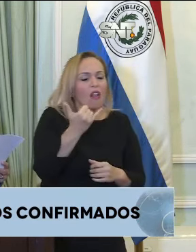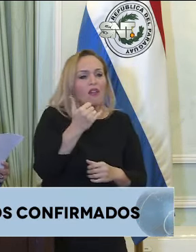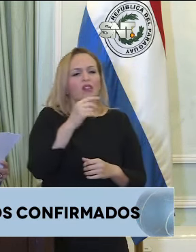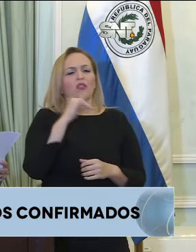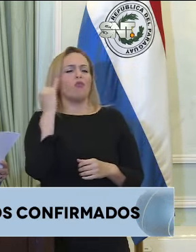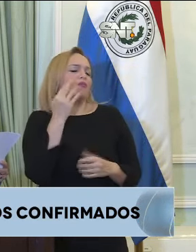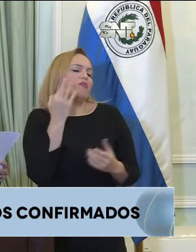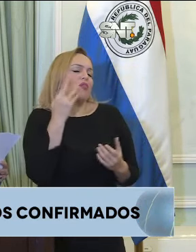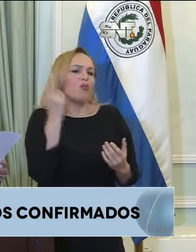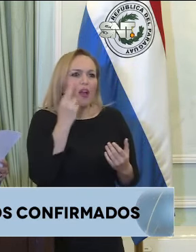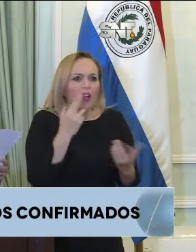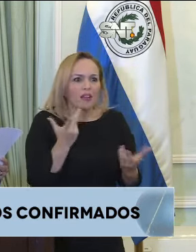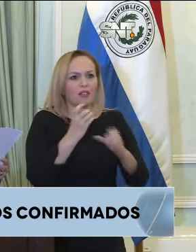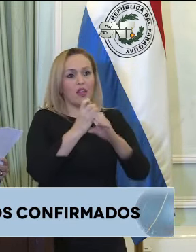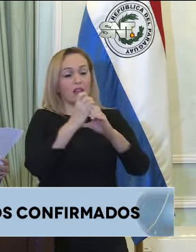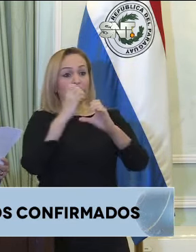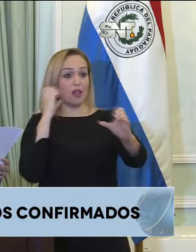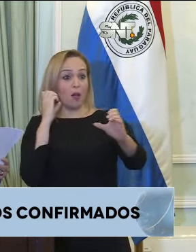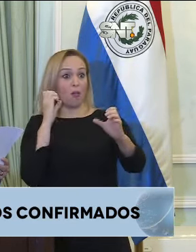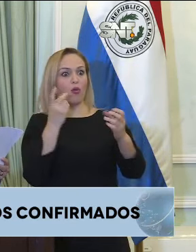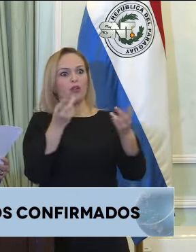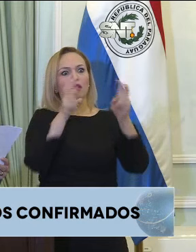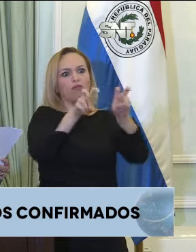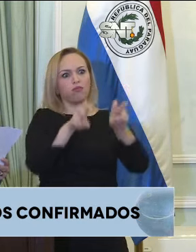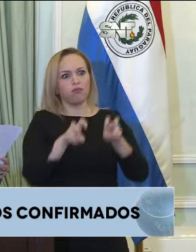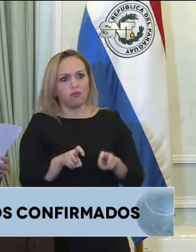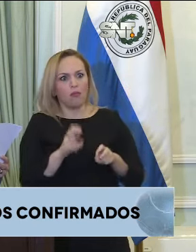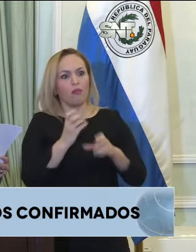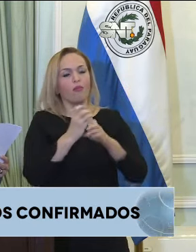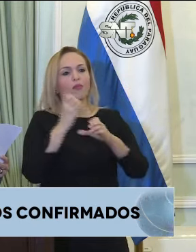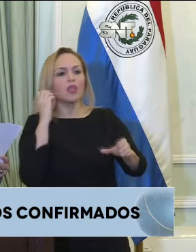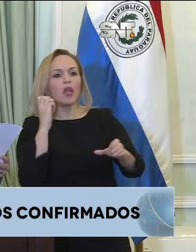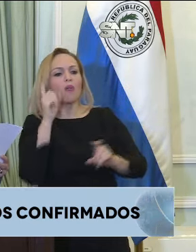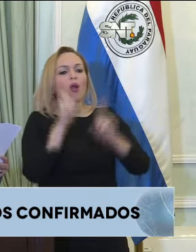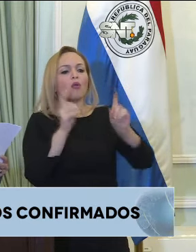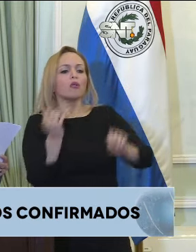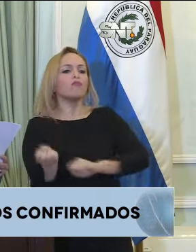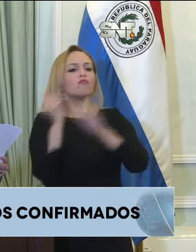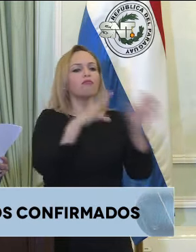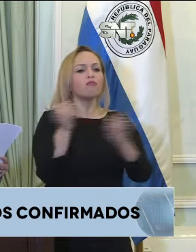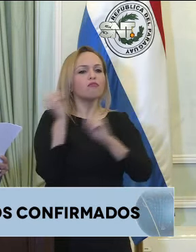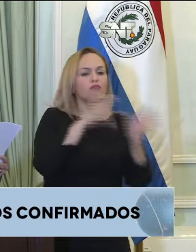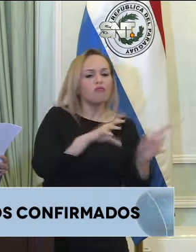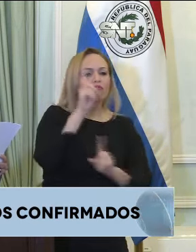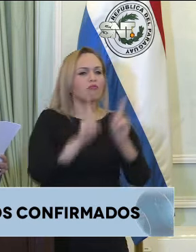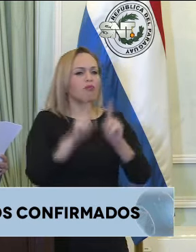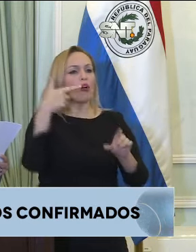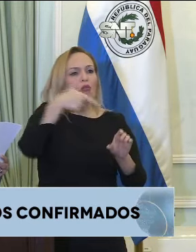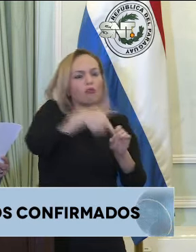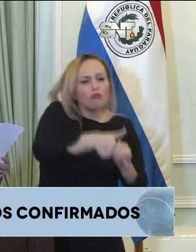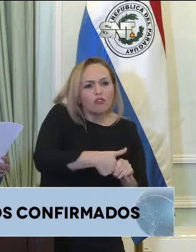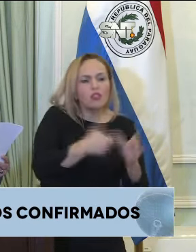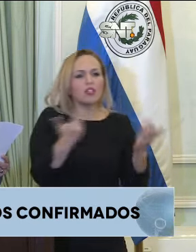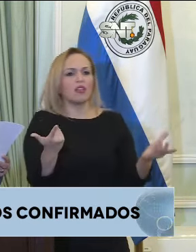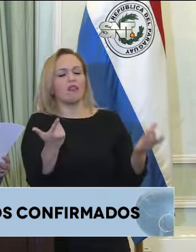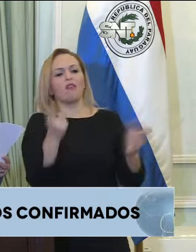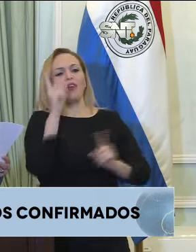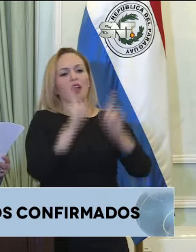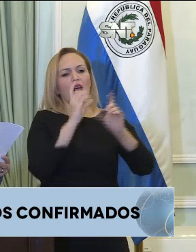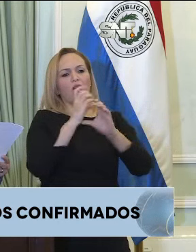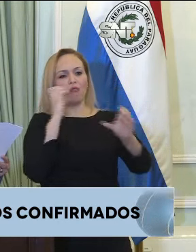emergencias, transporte público de pasajeros, transporte de mercaderías, petróleo y combustibles, gas